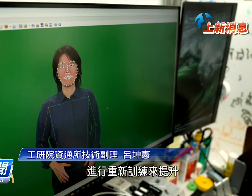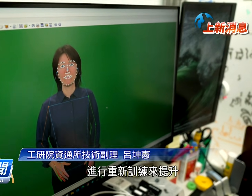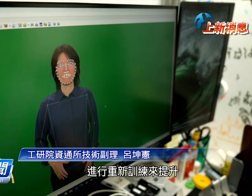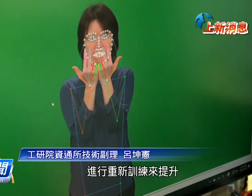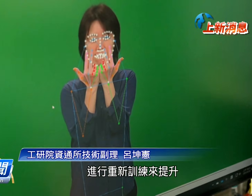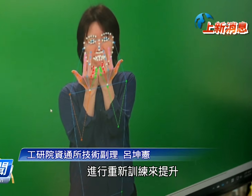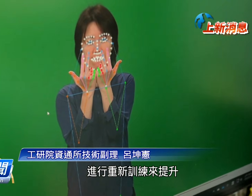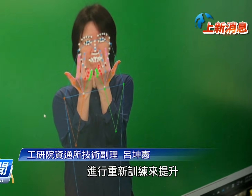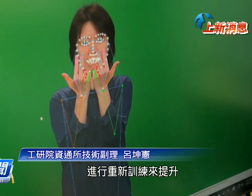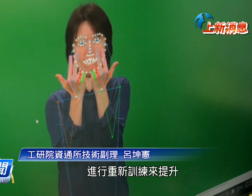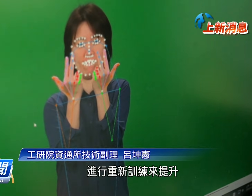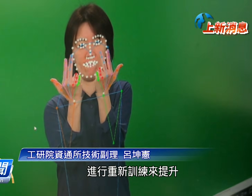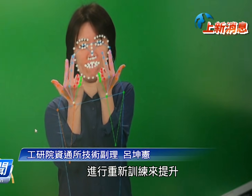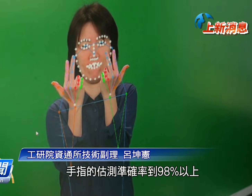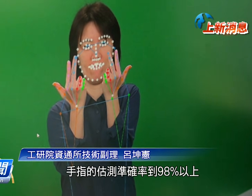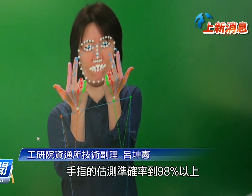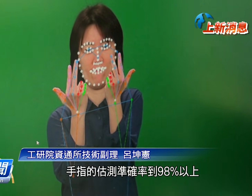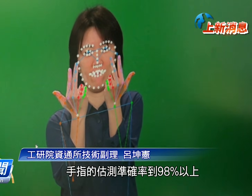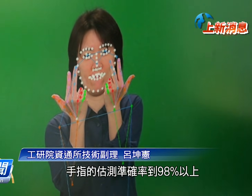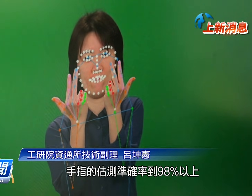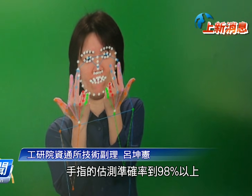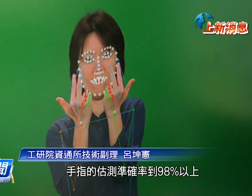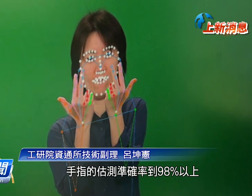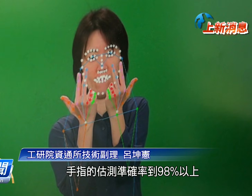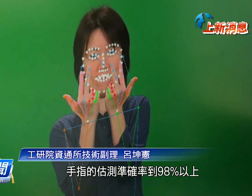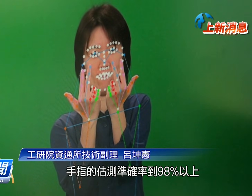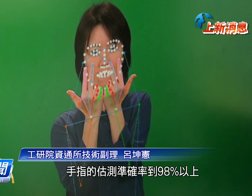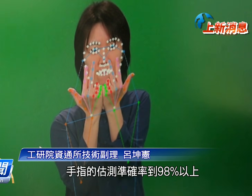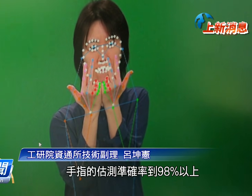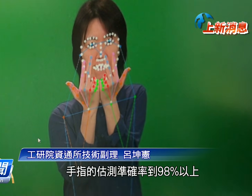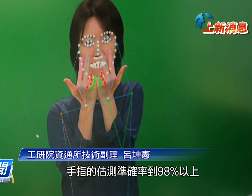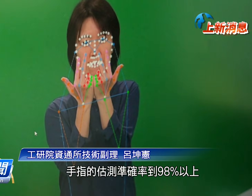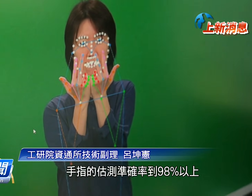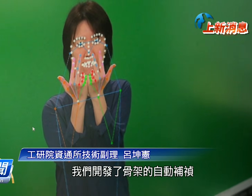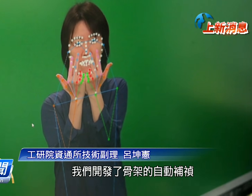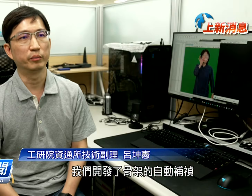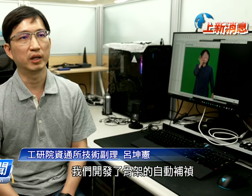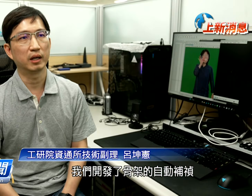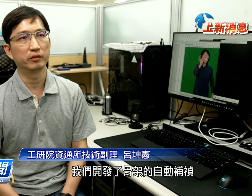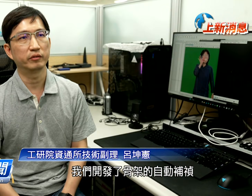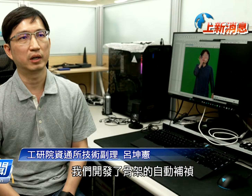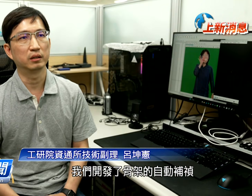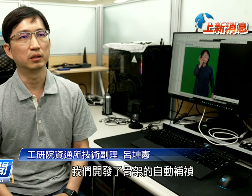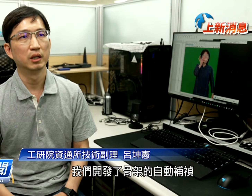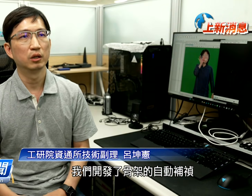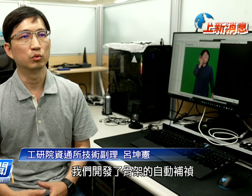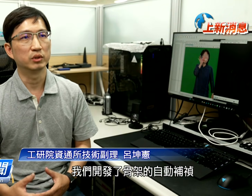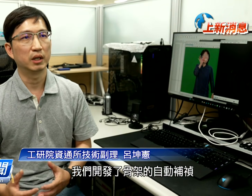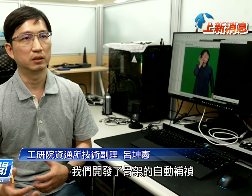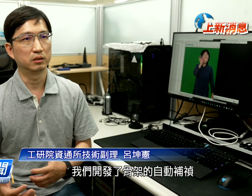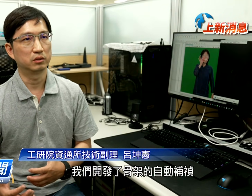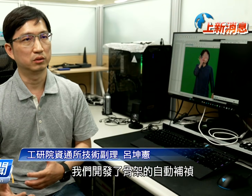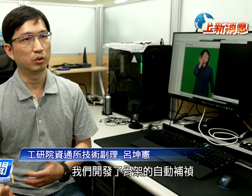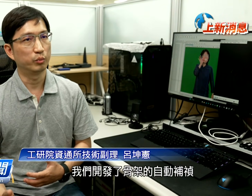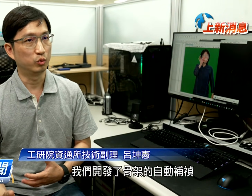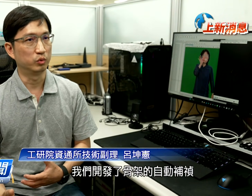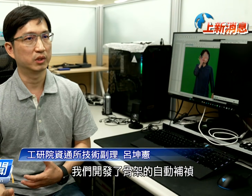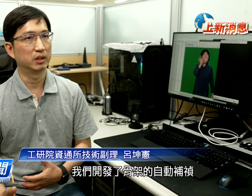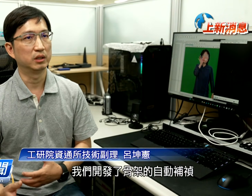新训练，来提升手指的估测准确率到98% 以上。我们开发了骨架的自动补帧以